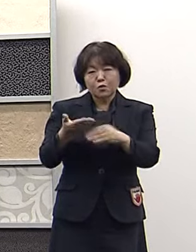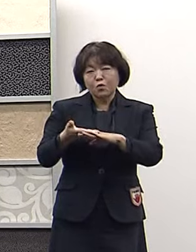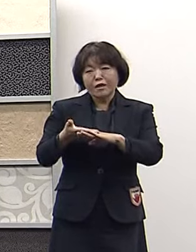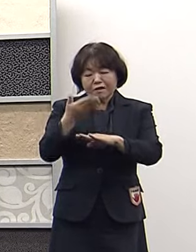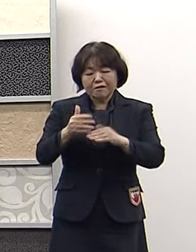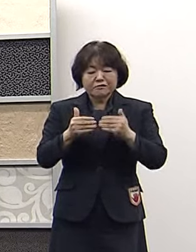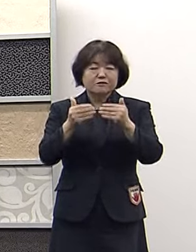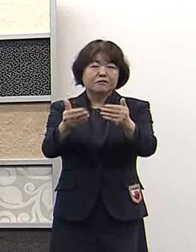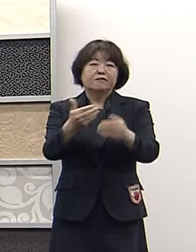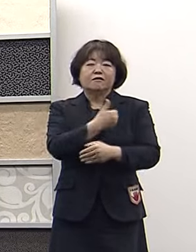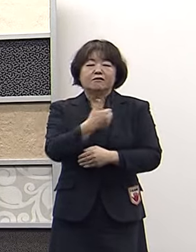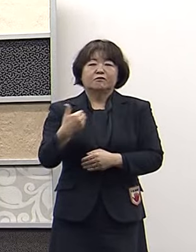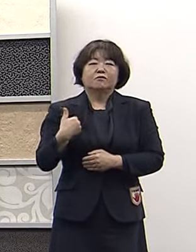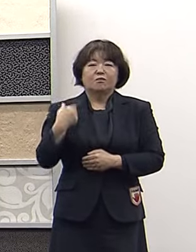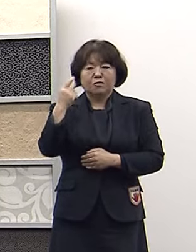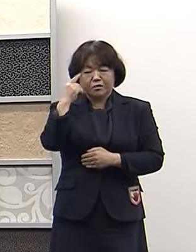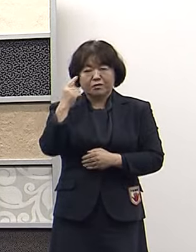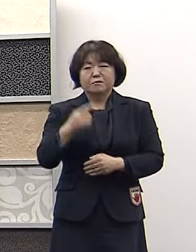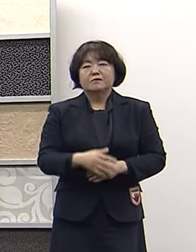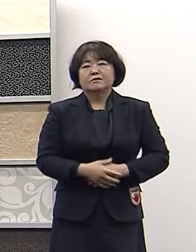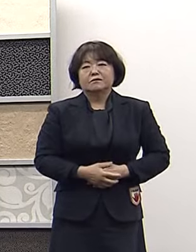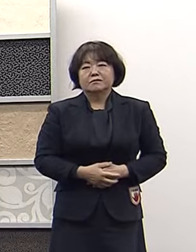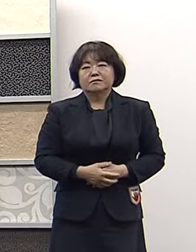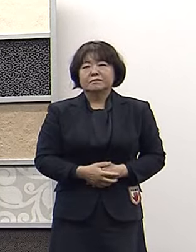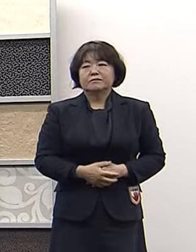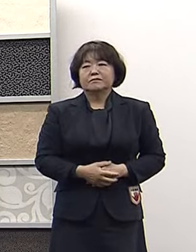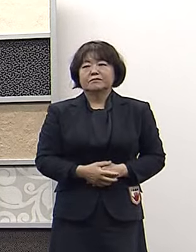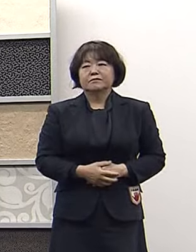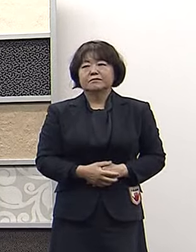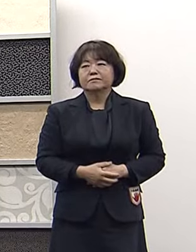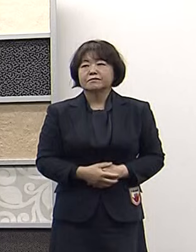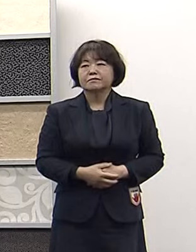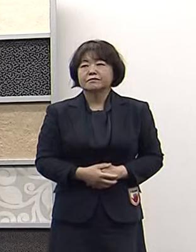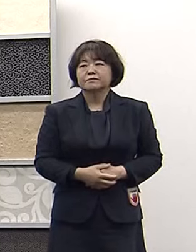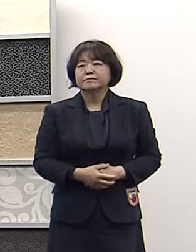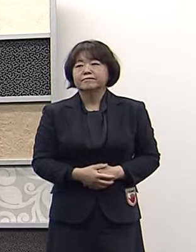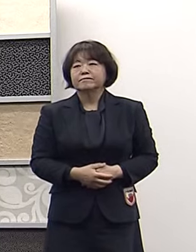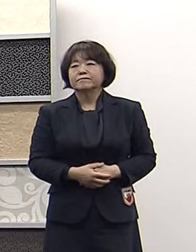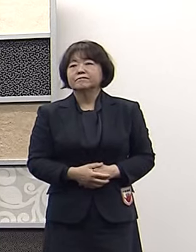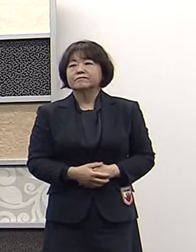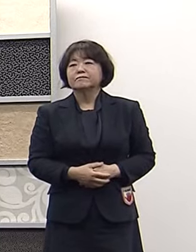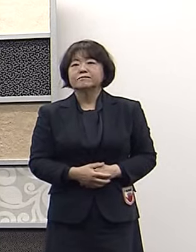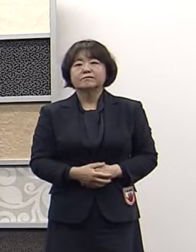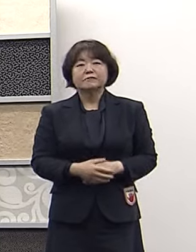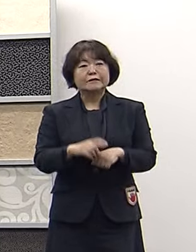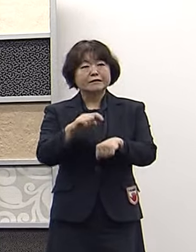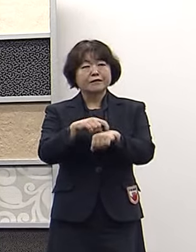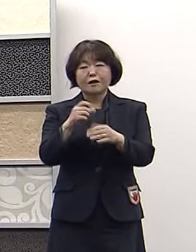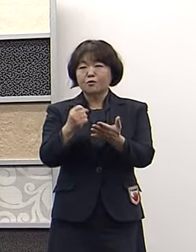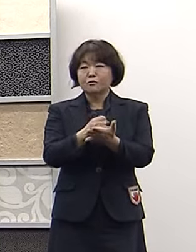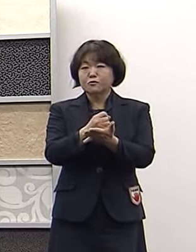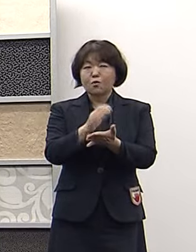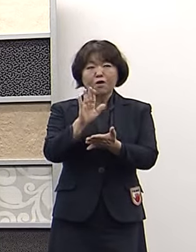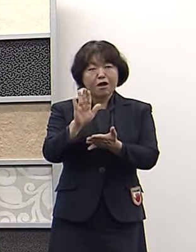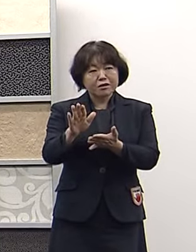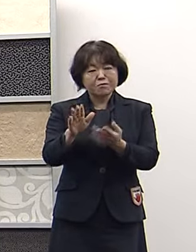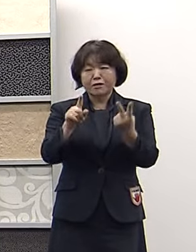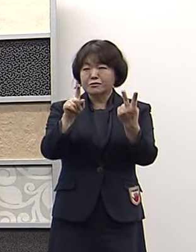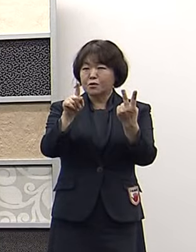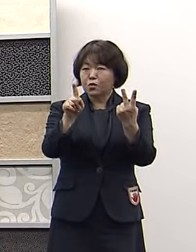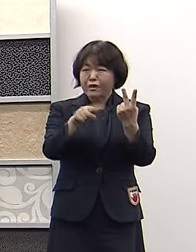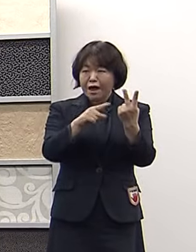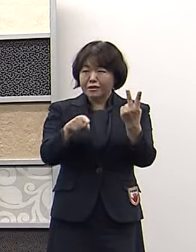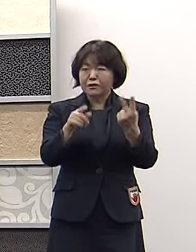んじゃないかなと思ってます。 よろしいでしょうか。時間の都合がございますので、あとお二方